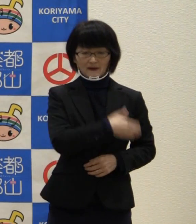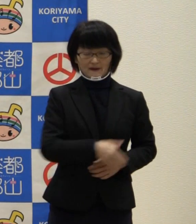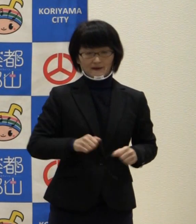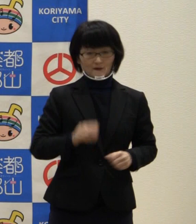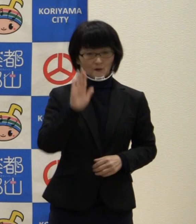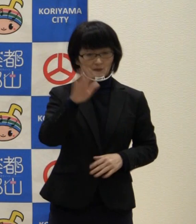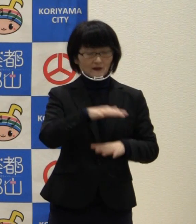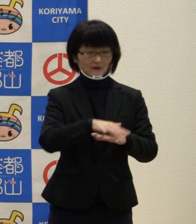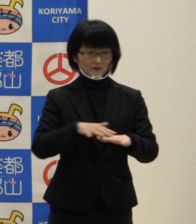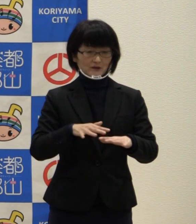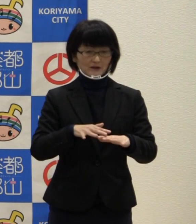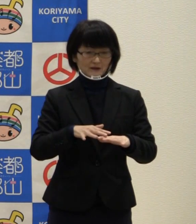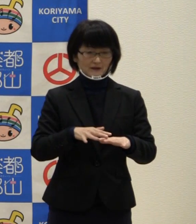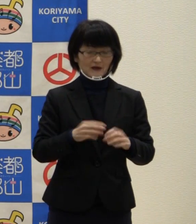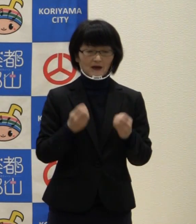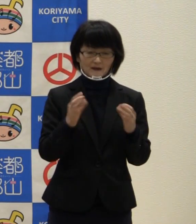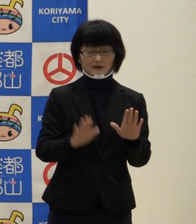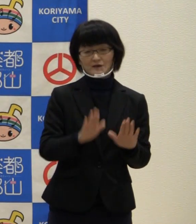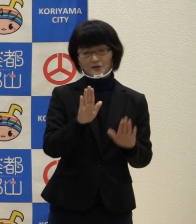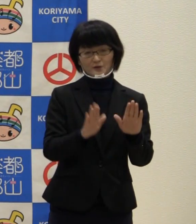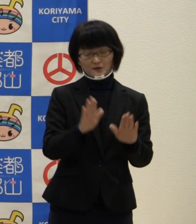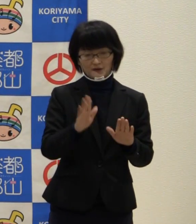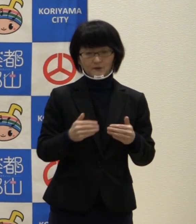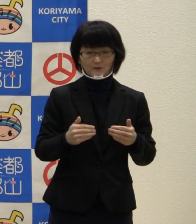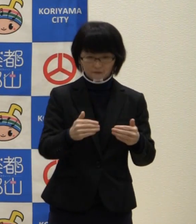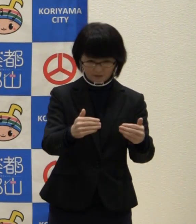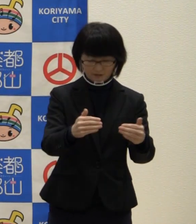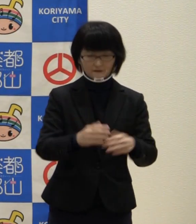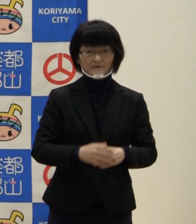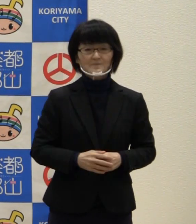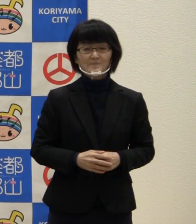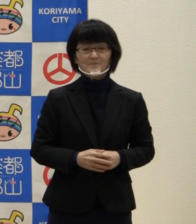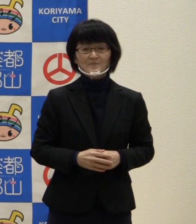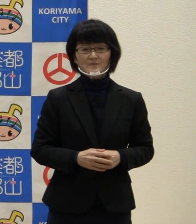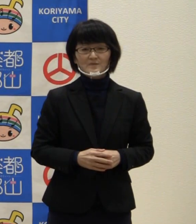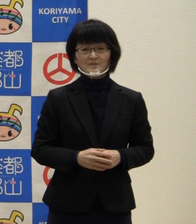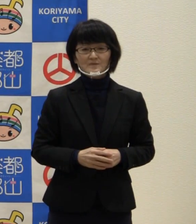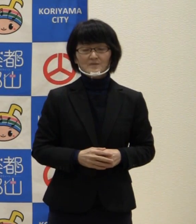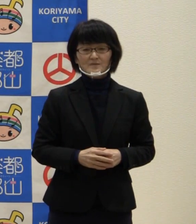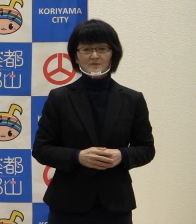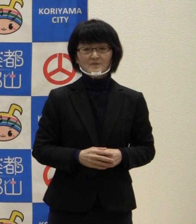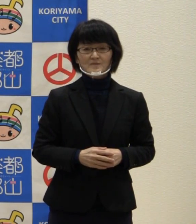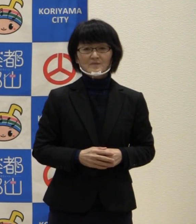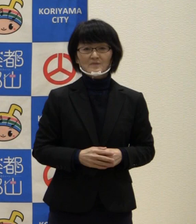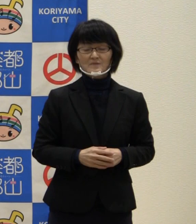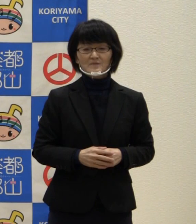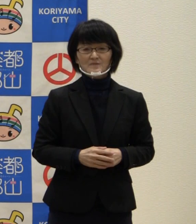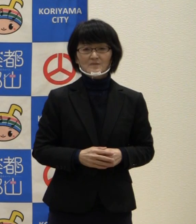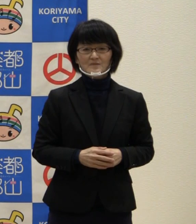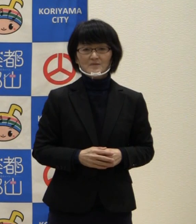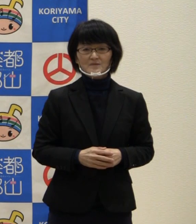市に向けたニューノーマルな都市開発を推進で、今までもこの